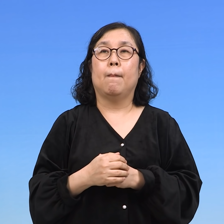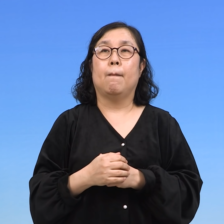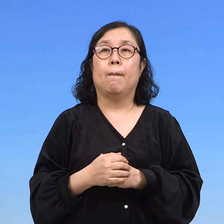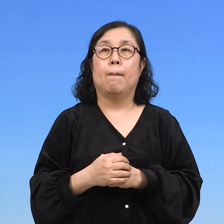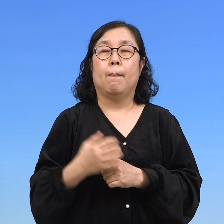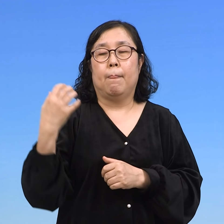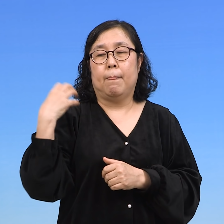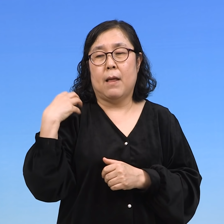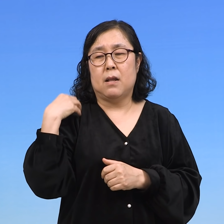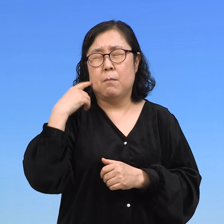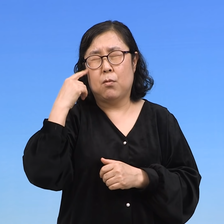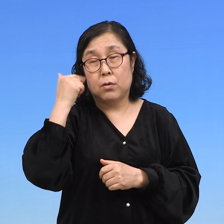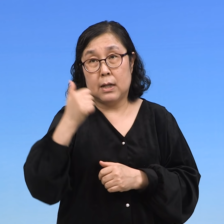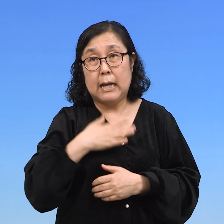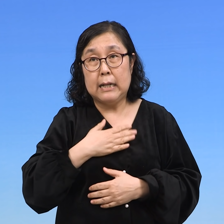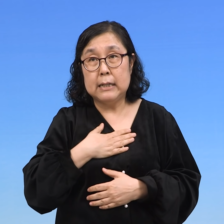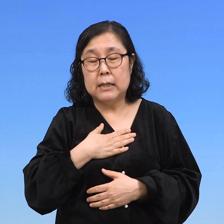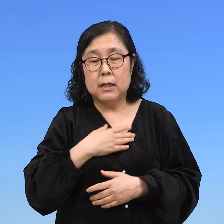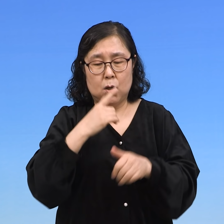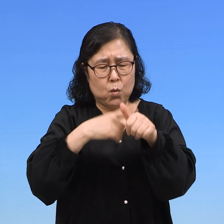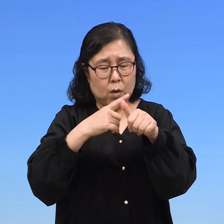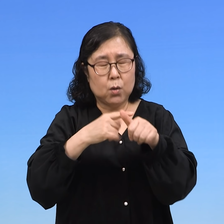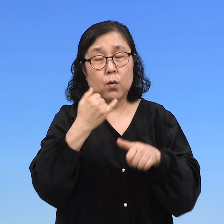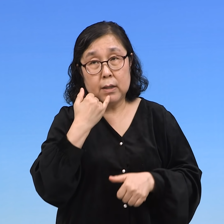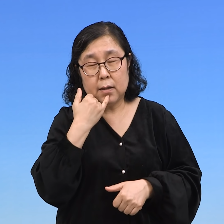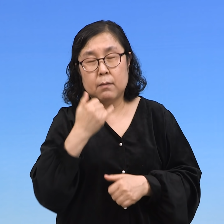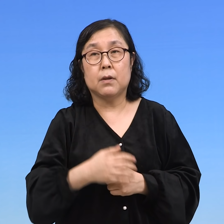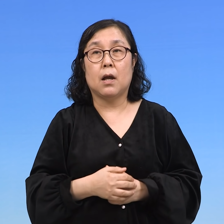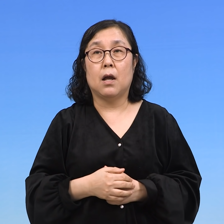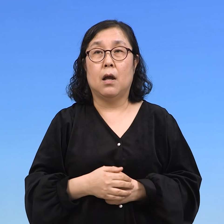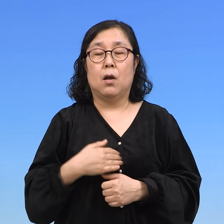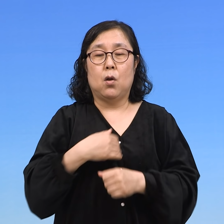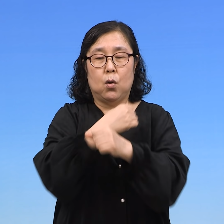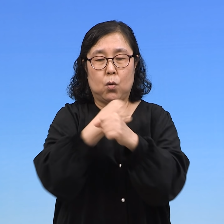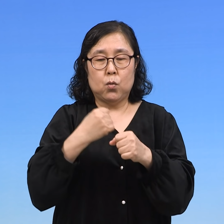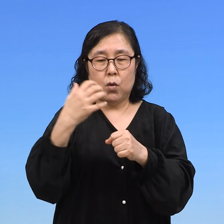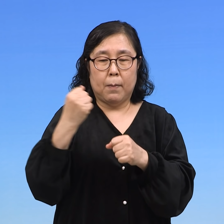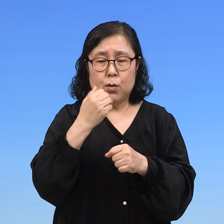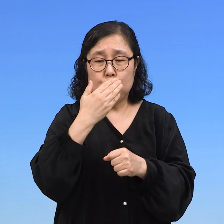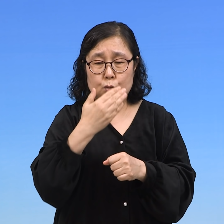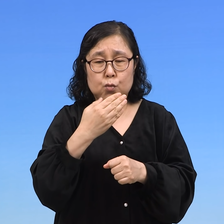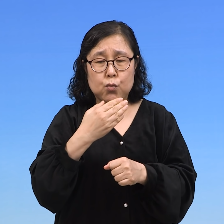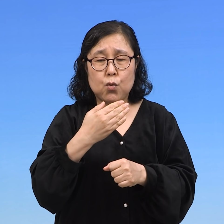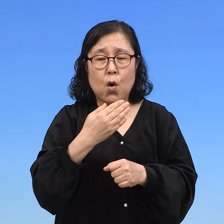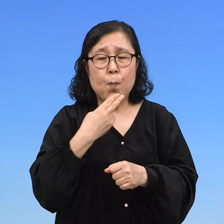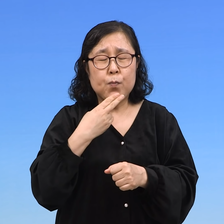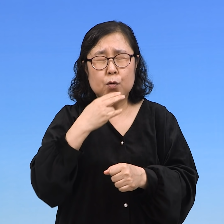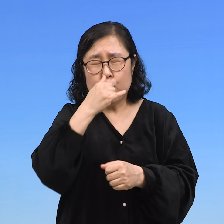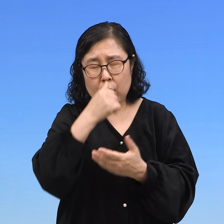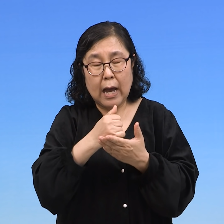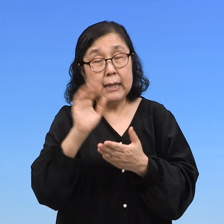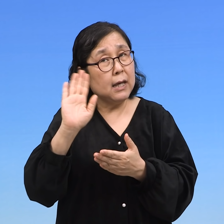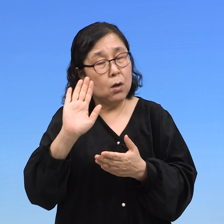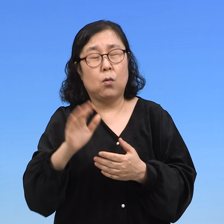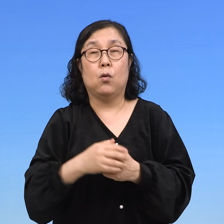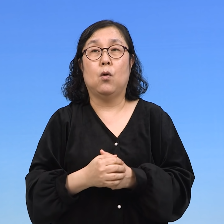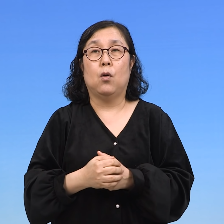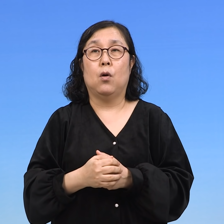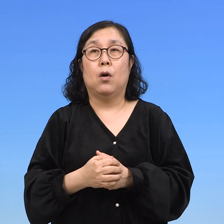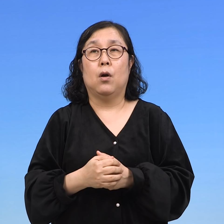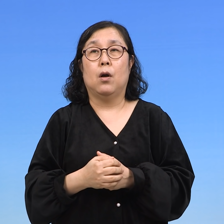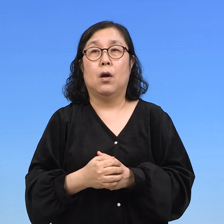담임 목사 저는 욕해도 괜찮아요 용서받을 수 없는 죄 아닙니다 막 욕하세요 그냥